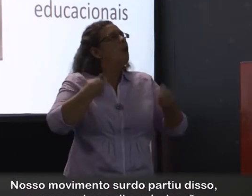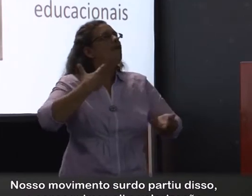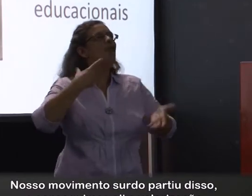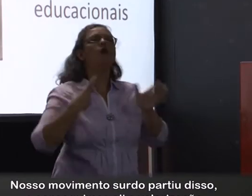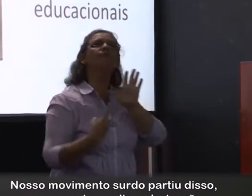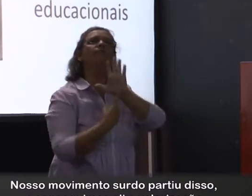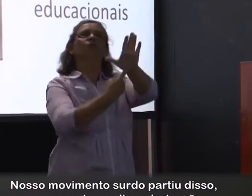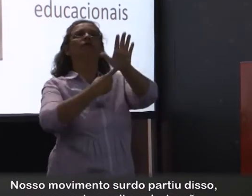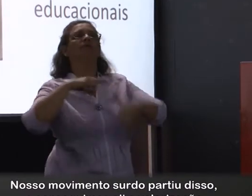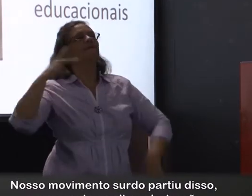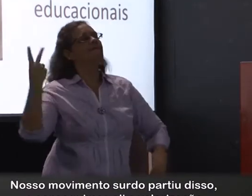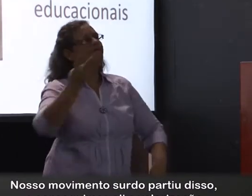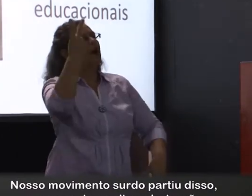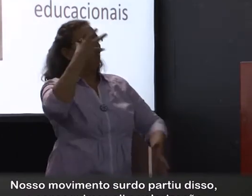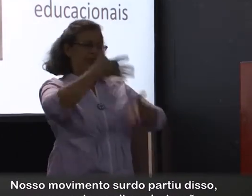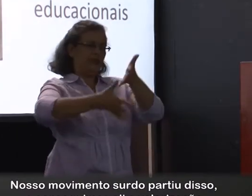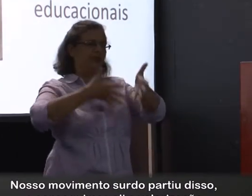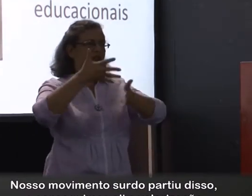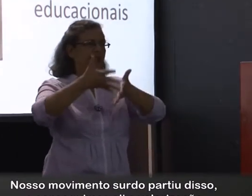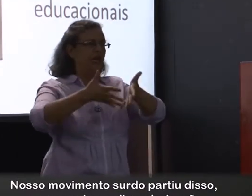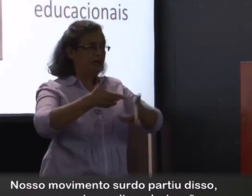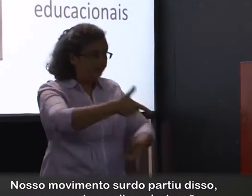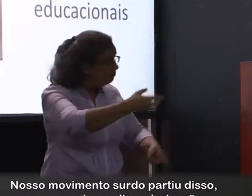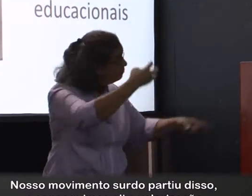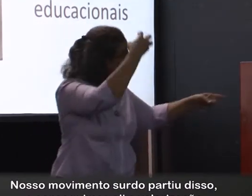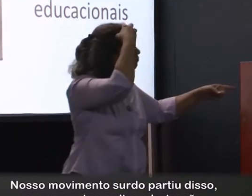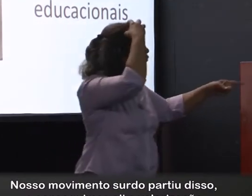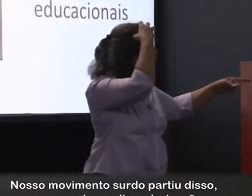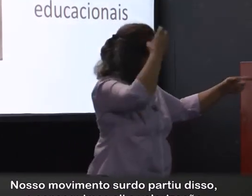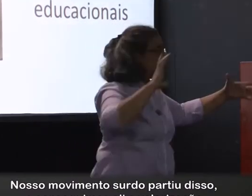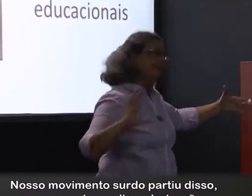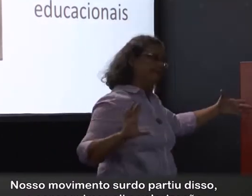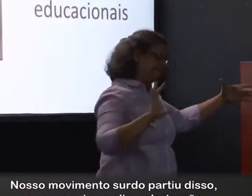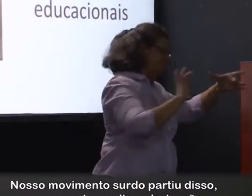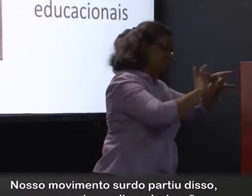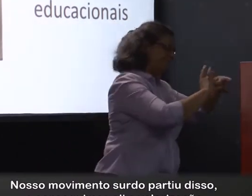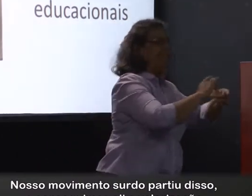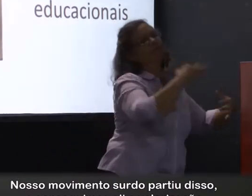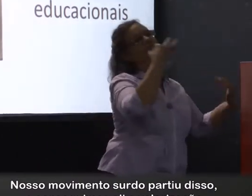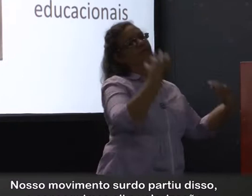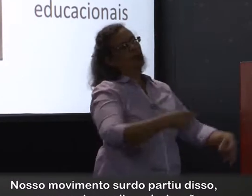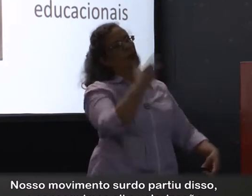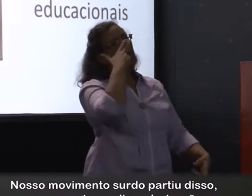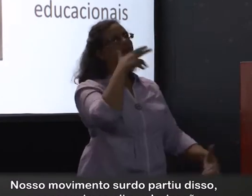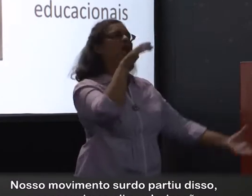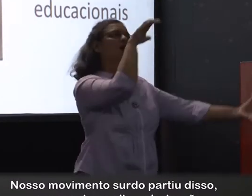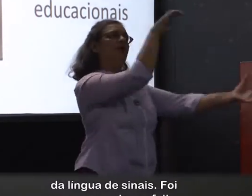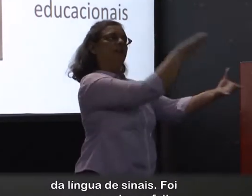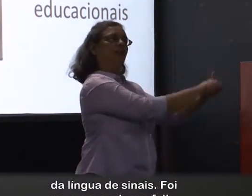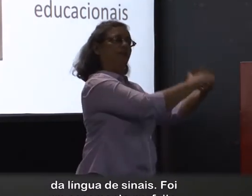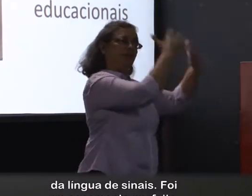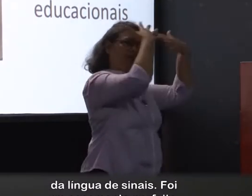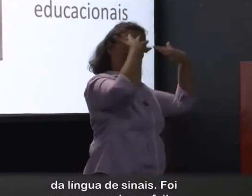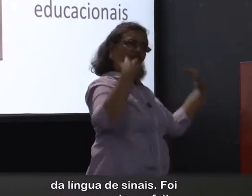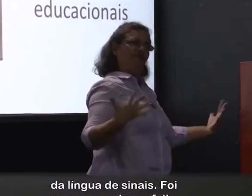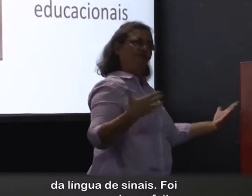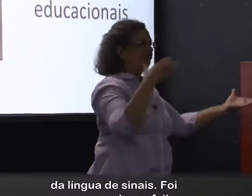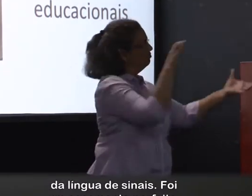surdo partiu então dessa linha, né, e conseguimos ali a valorização da língua de sinais. Foi um